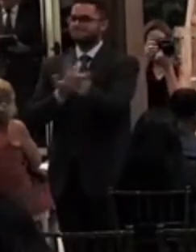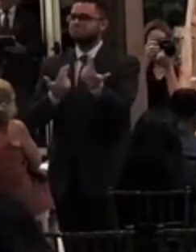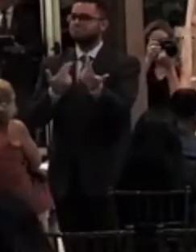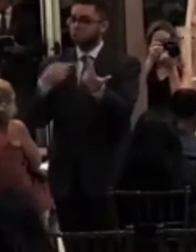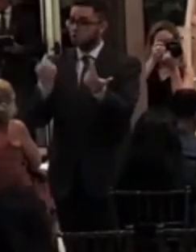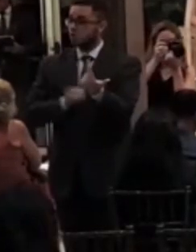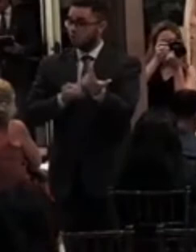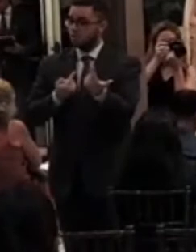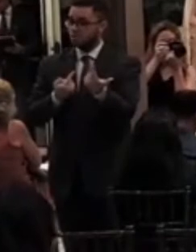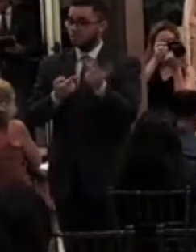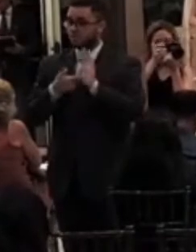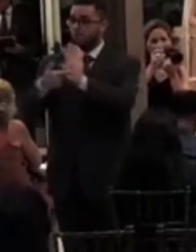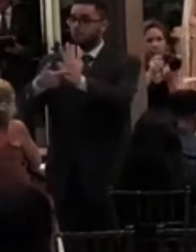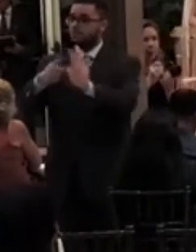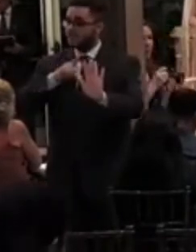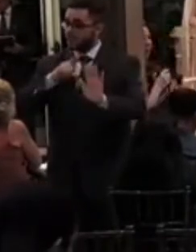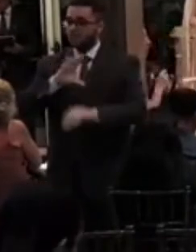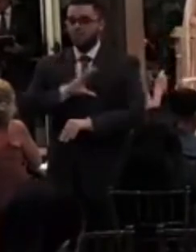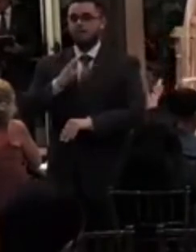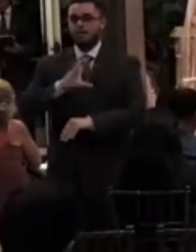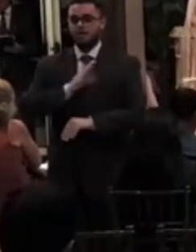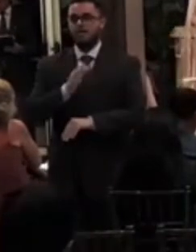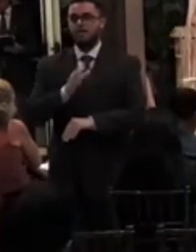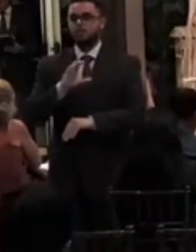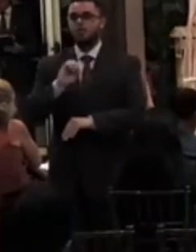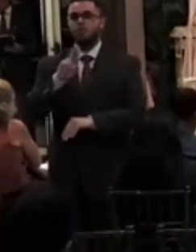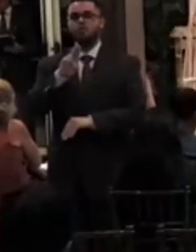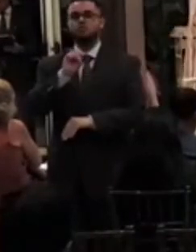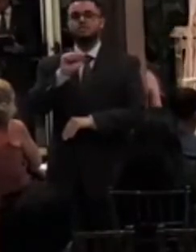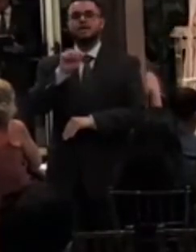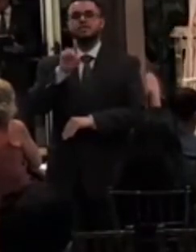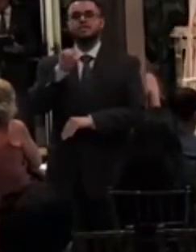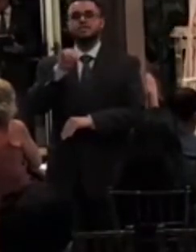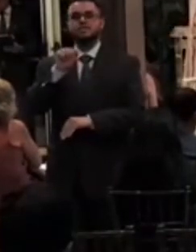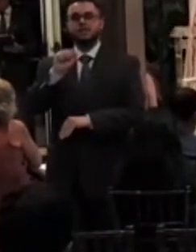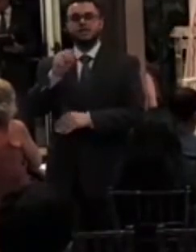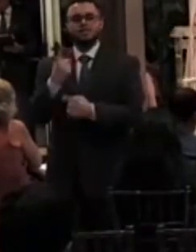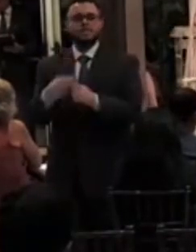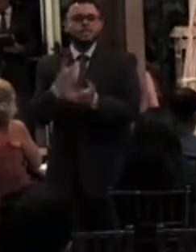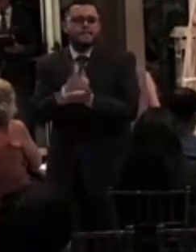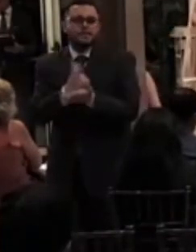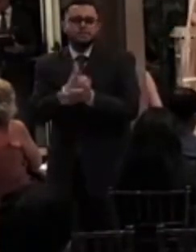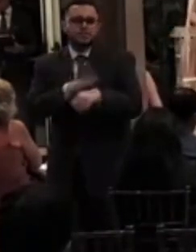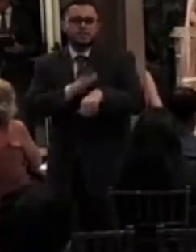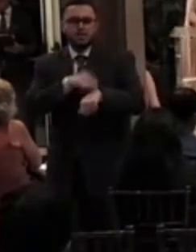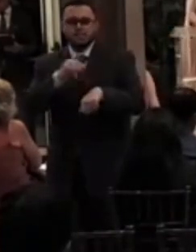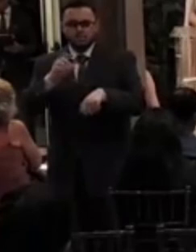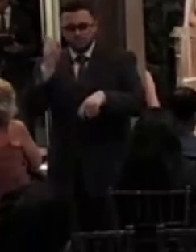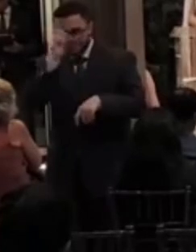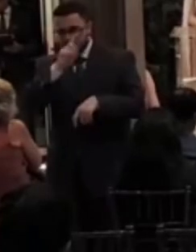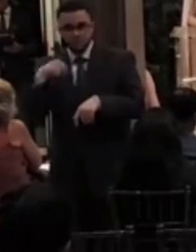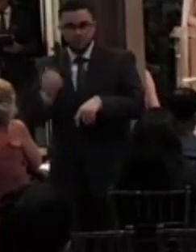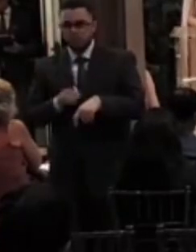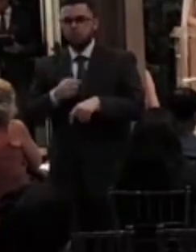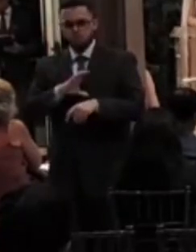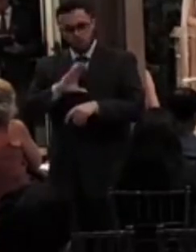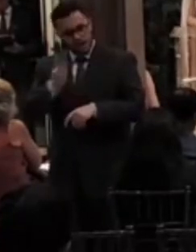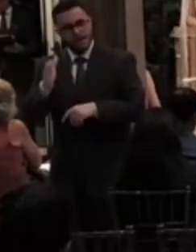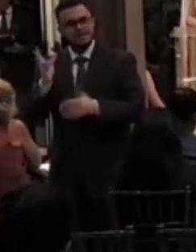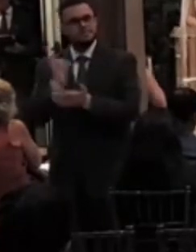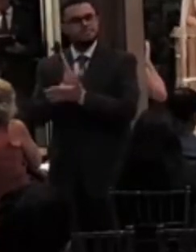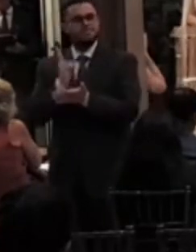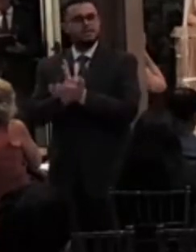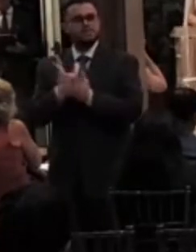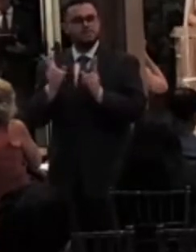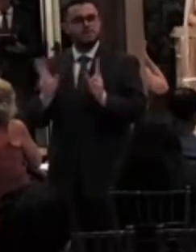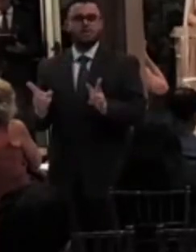cara da ousadia. Porque mesmo em tempos tão difíceis, nós ousamos ser o que sempre fomos.